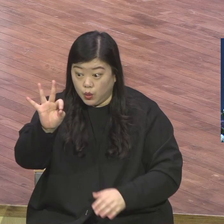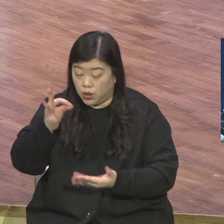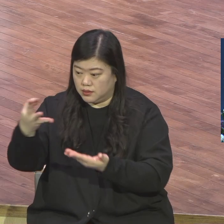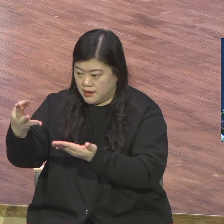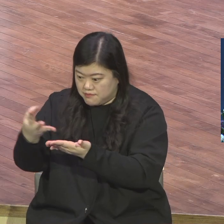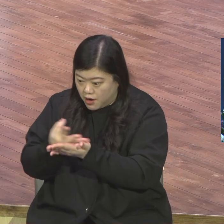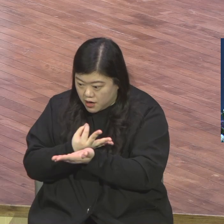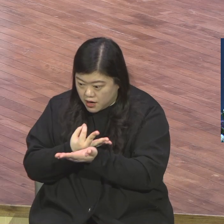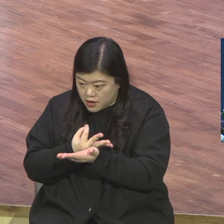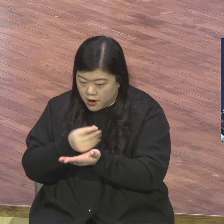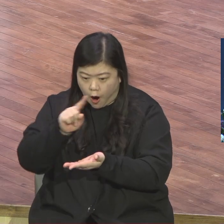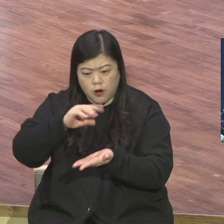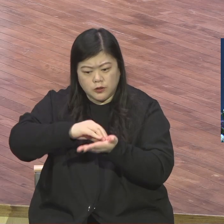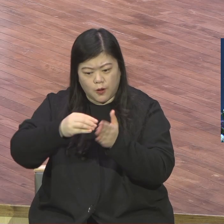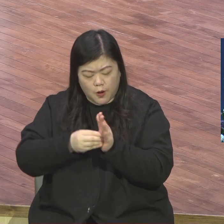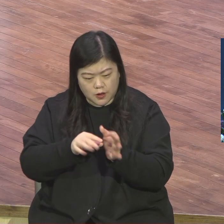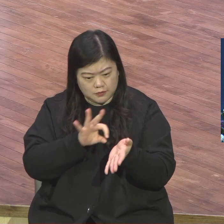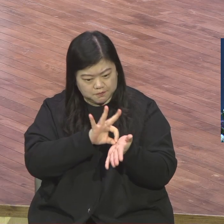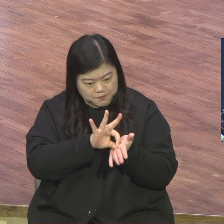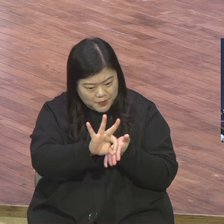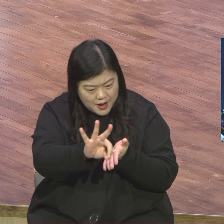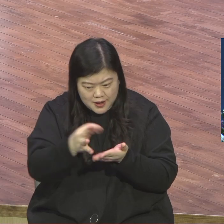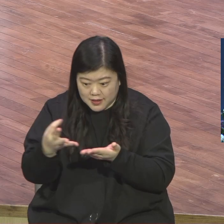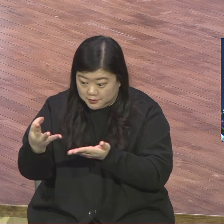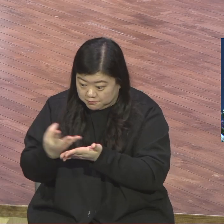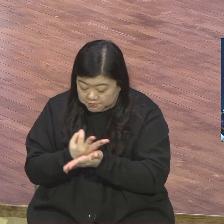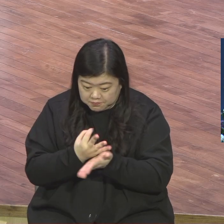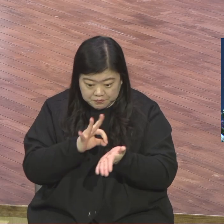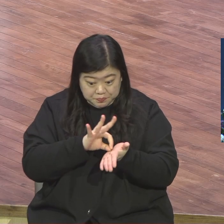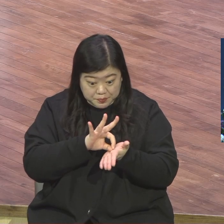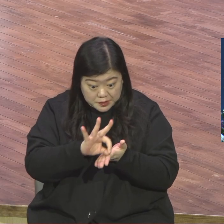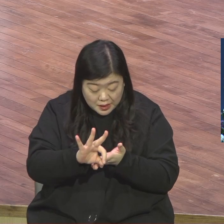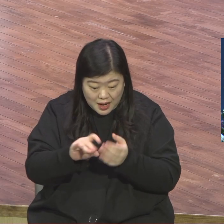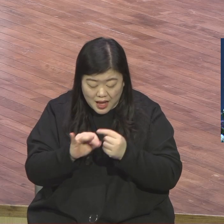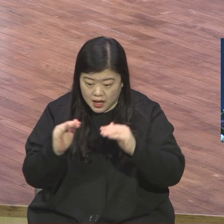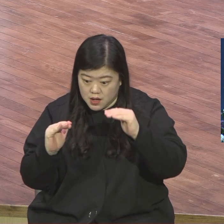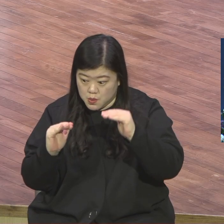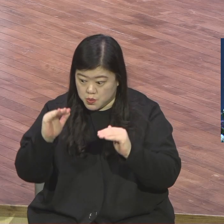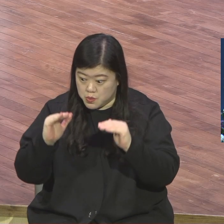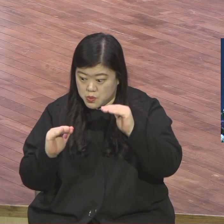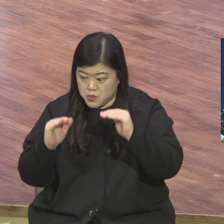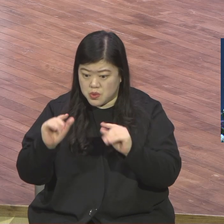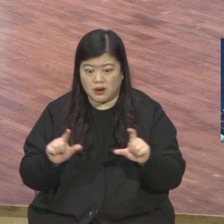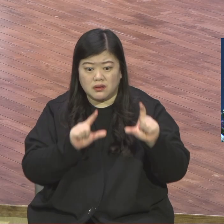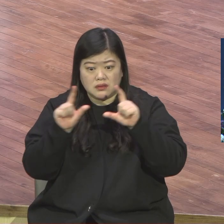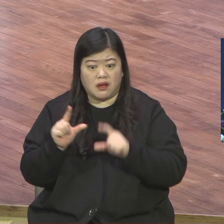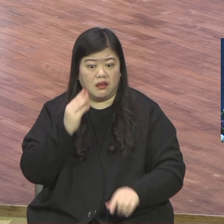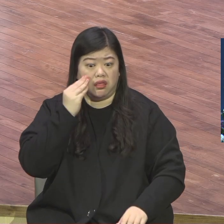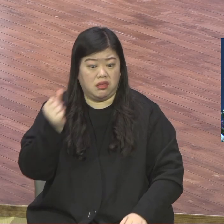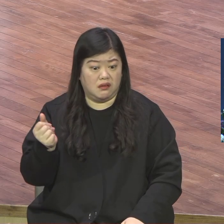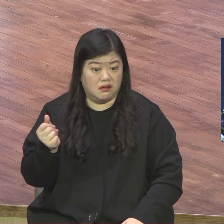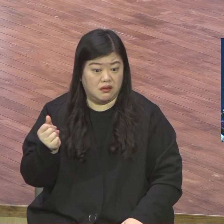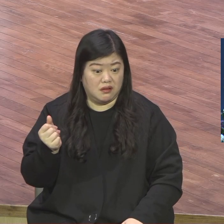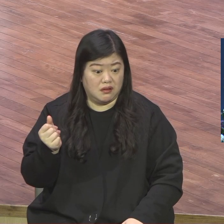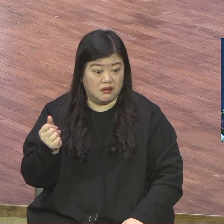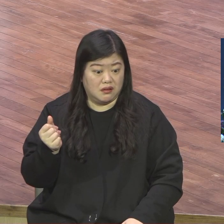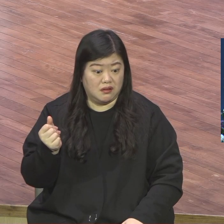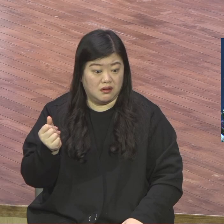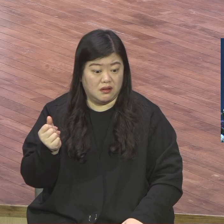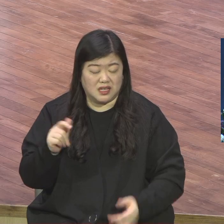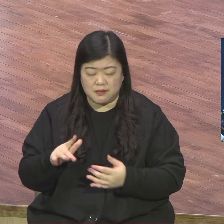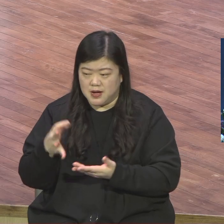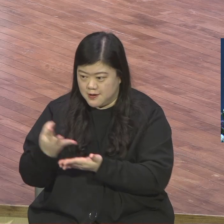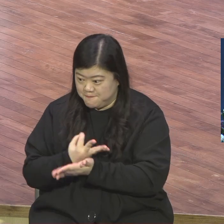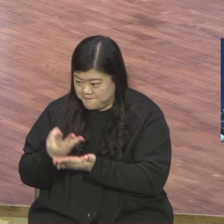대부분의 성도들이 이 여자처럼 어마어마한 거 주었는데 뭐 이걸 사용을